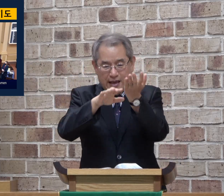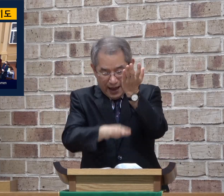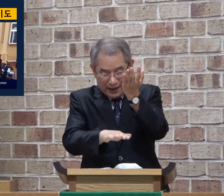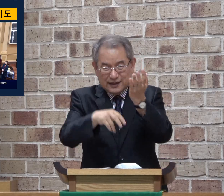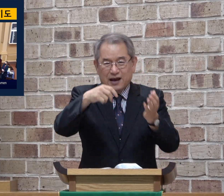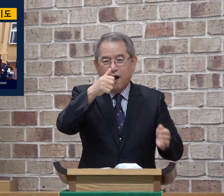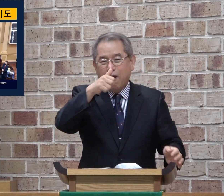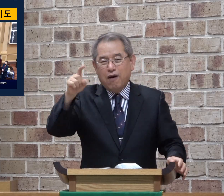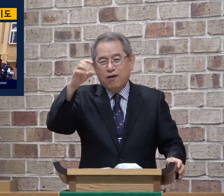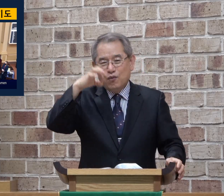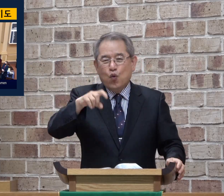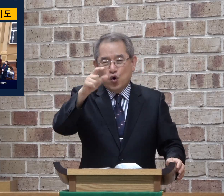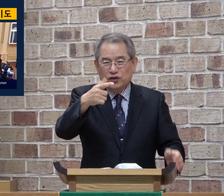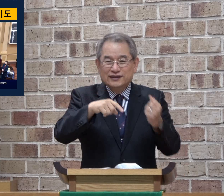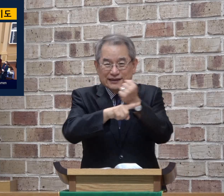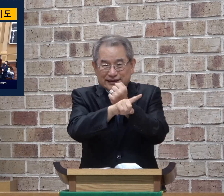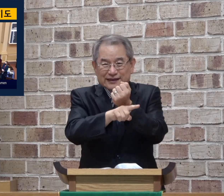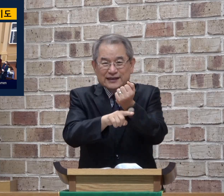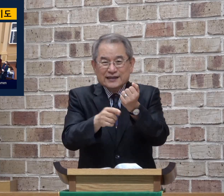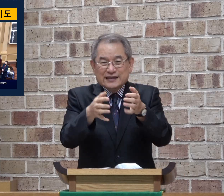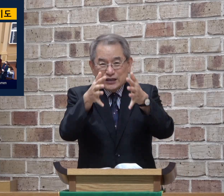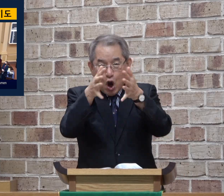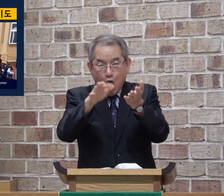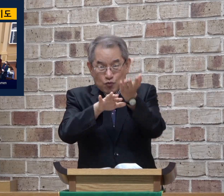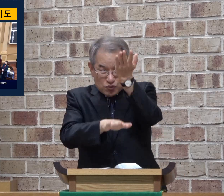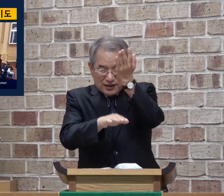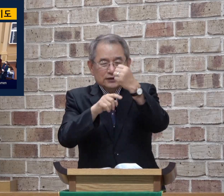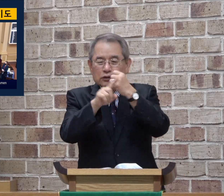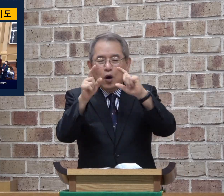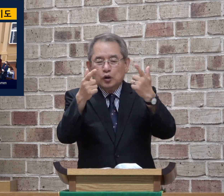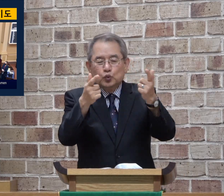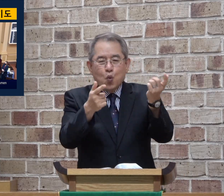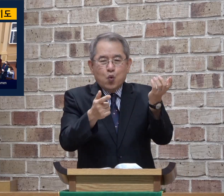밑에는 상원의원, 밑에는 국회의원 이렇게 자리를 구별해서 앉는데요.